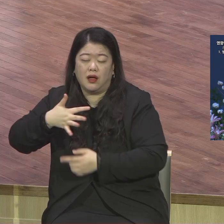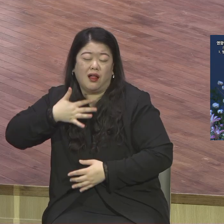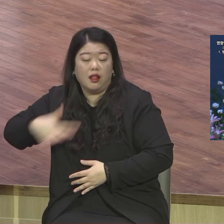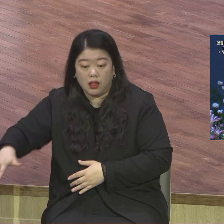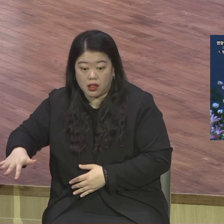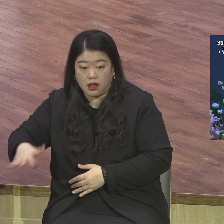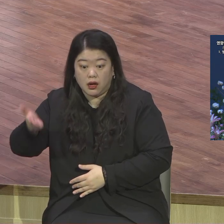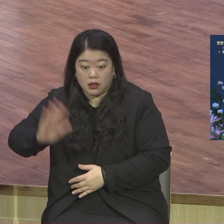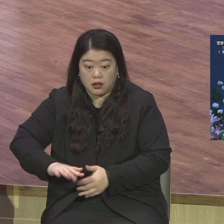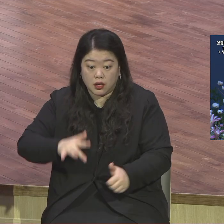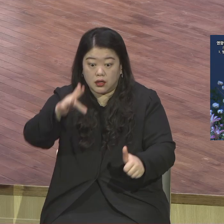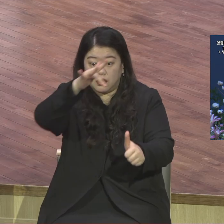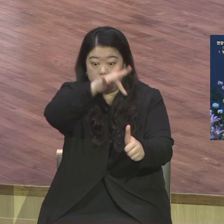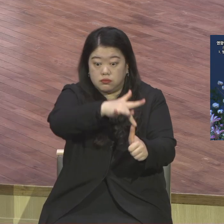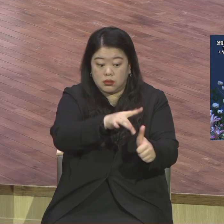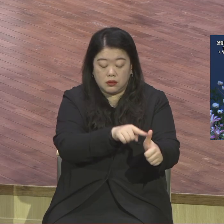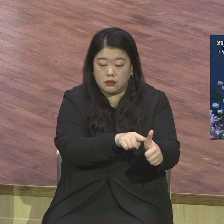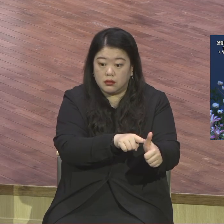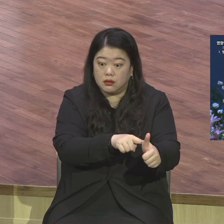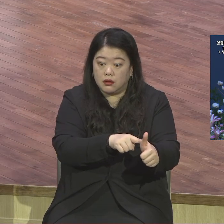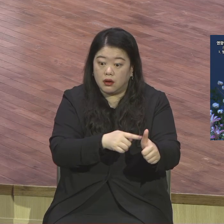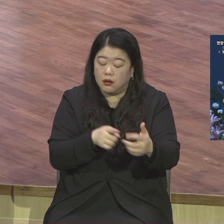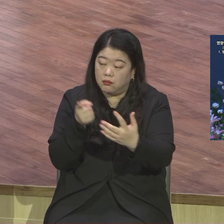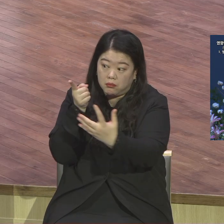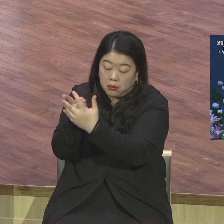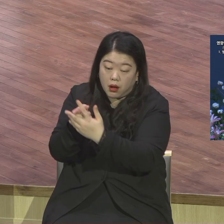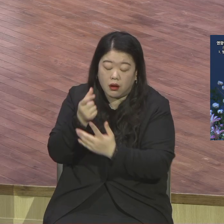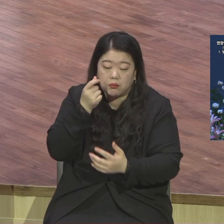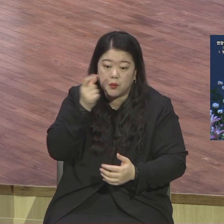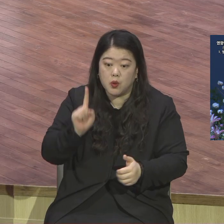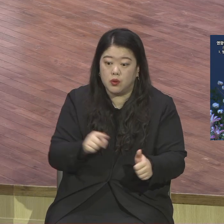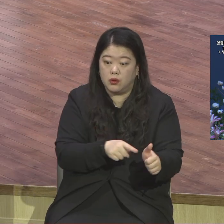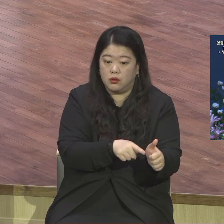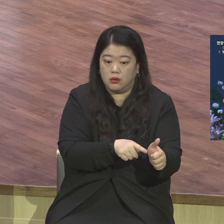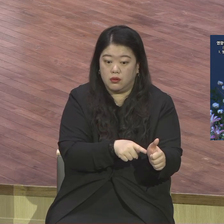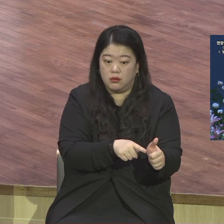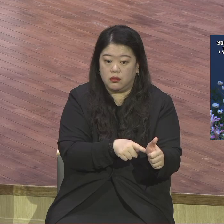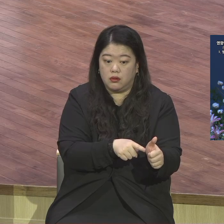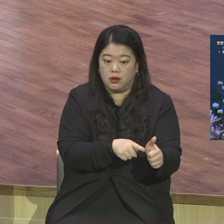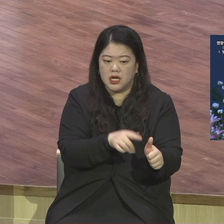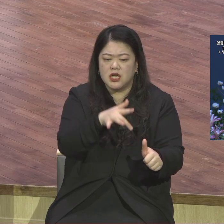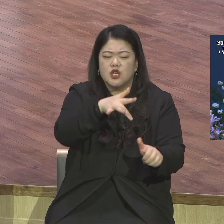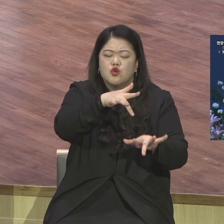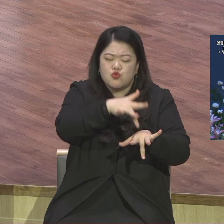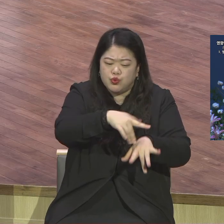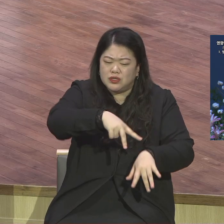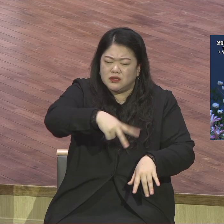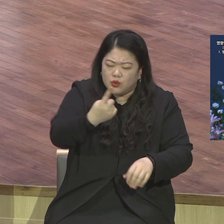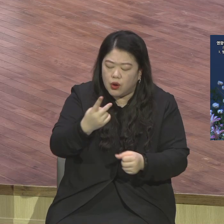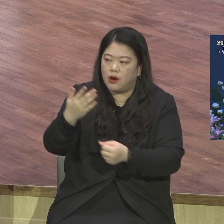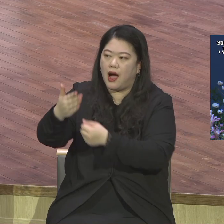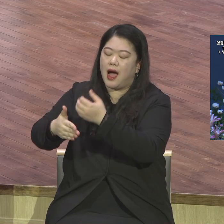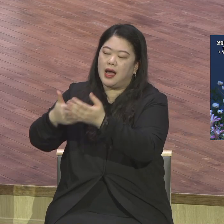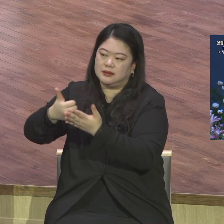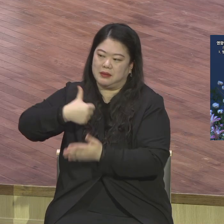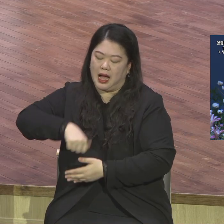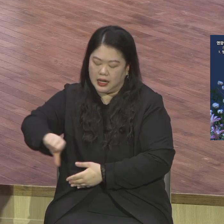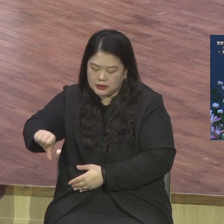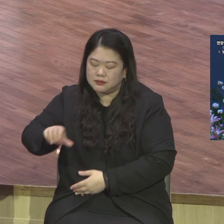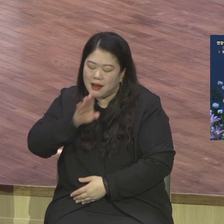그런데 귀신 들린 자들은 귀신이 입을 통해서 다 말을 해요. 거룩한 하나님의